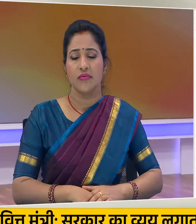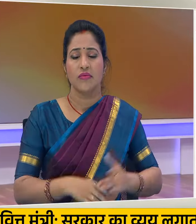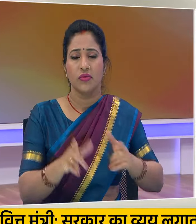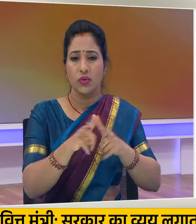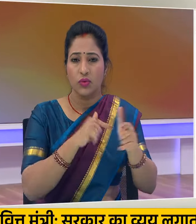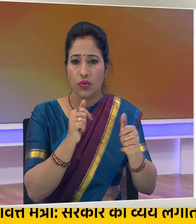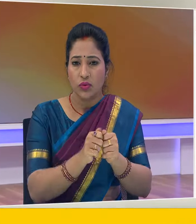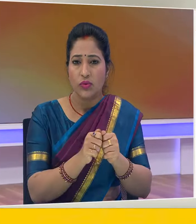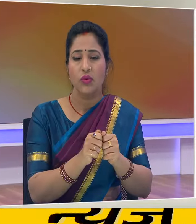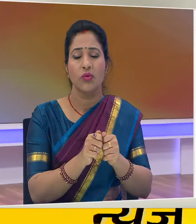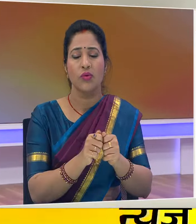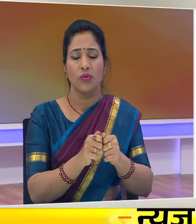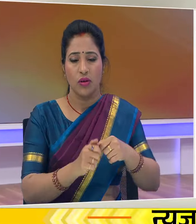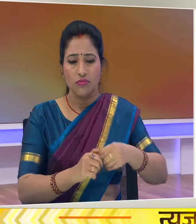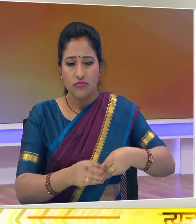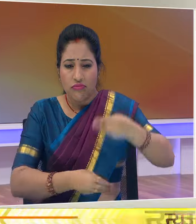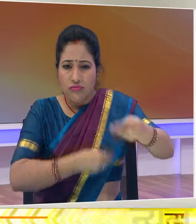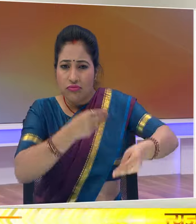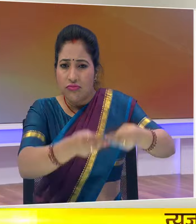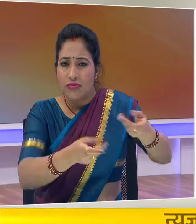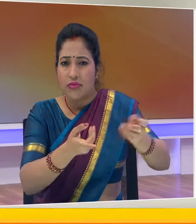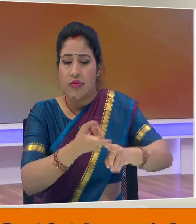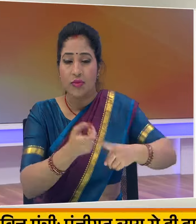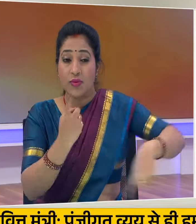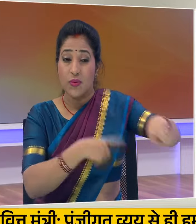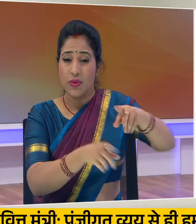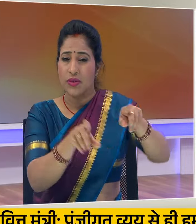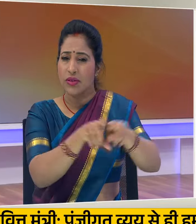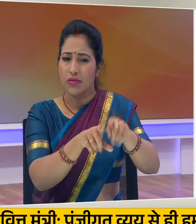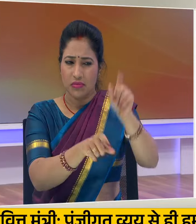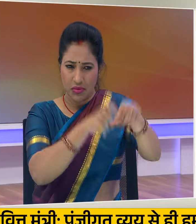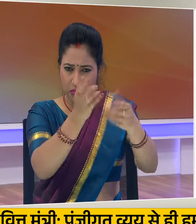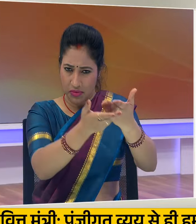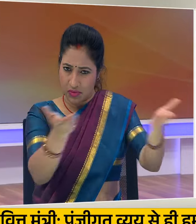एम्प्लॉयमेंट जनरेशन करने वाले आप जैसे जो लोग हैं,